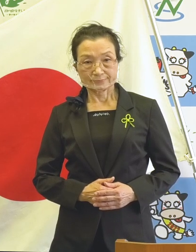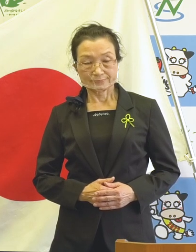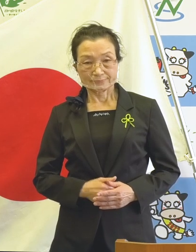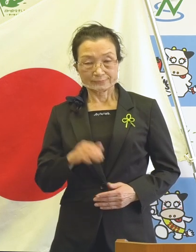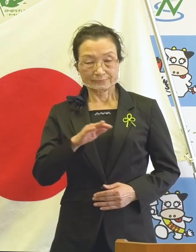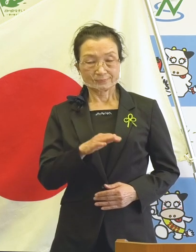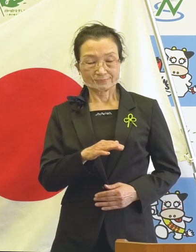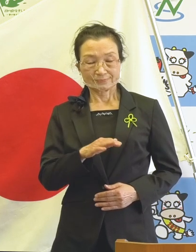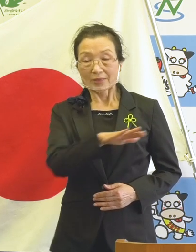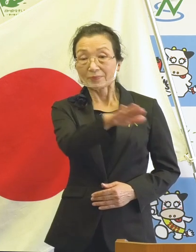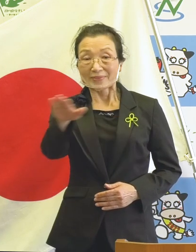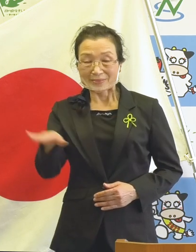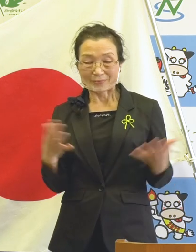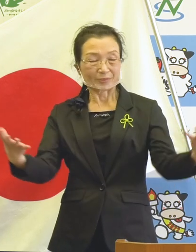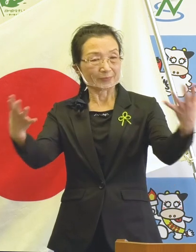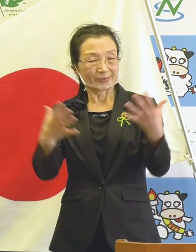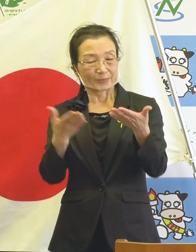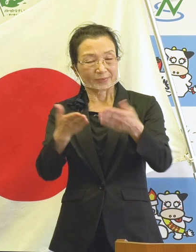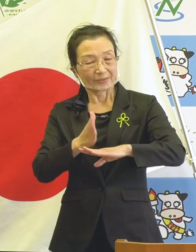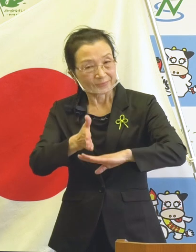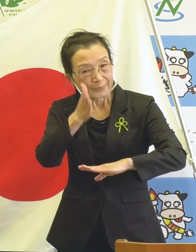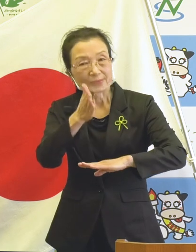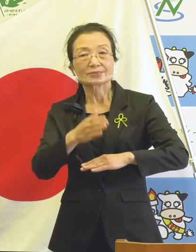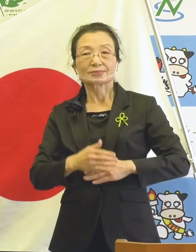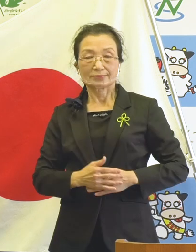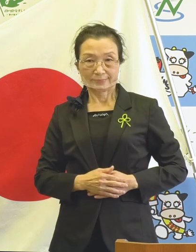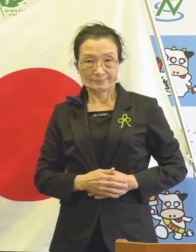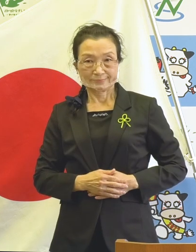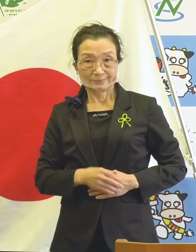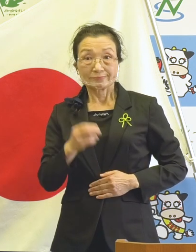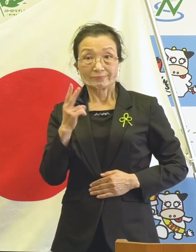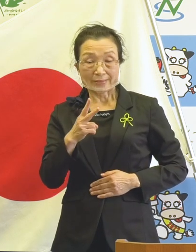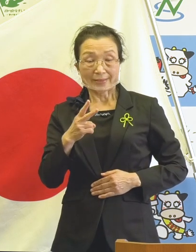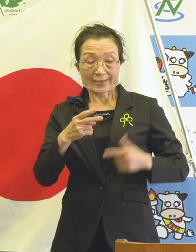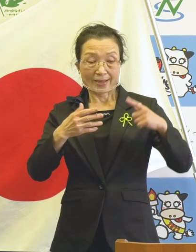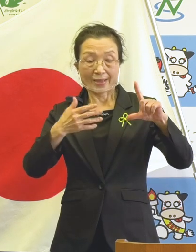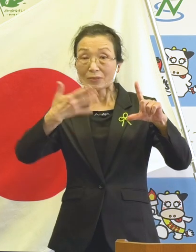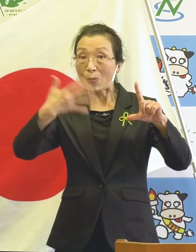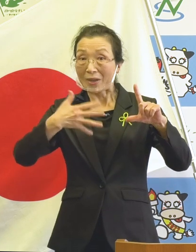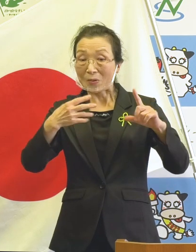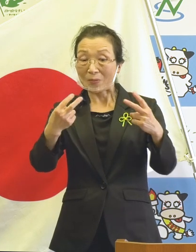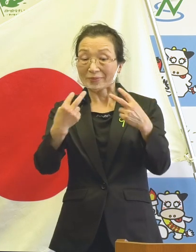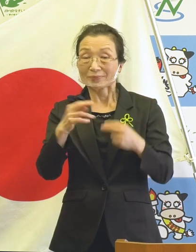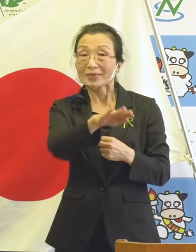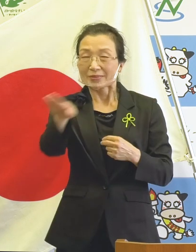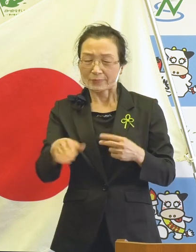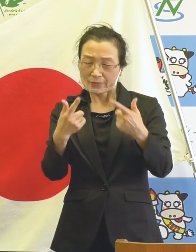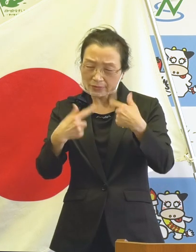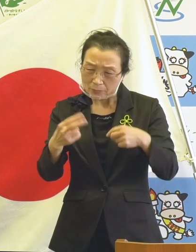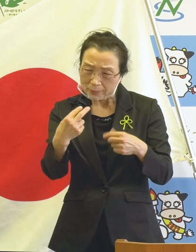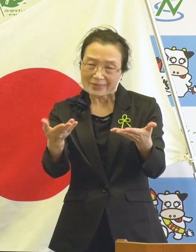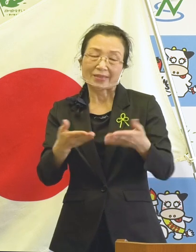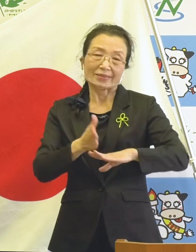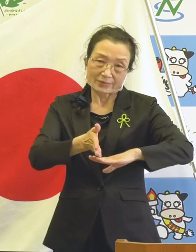メディアの皆様、お集まりいただきましてありがとうございます。また動画をご視聴の皆さん、いつもありがとうござい